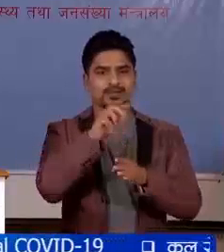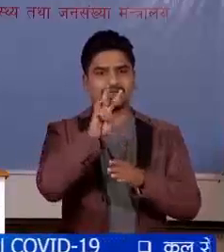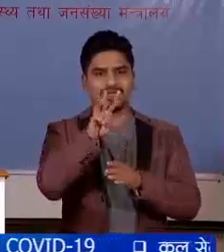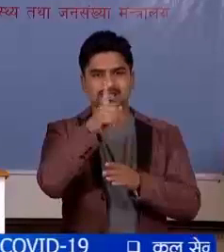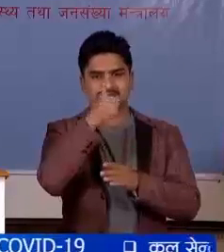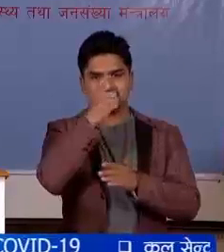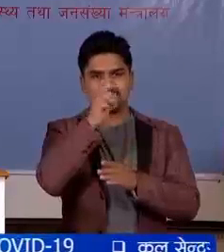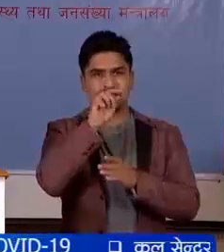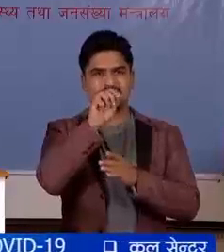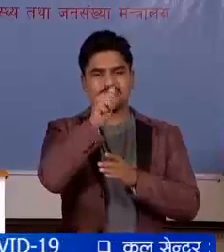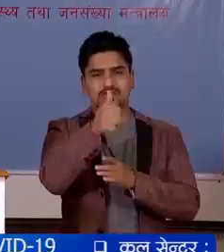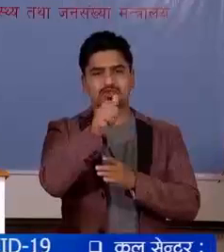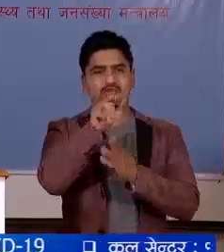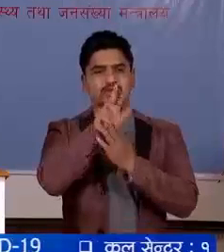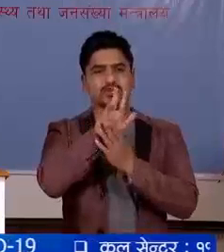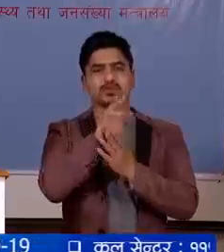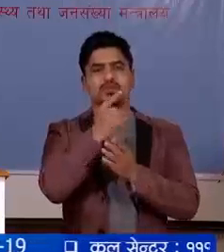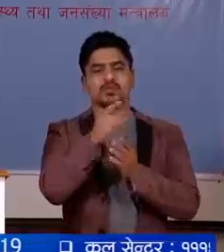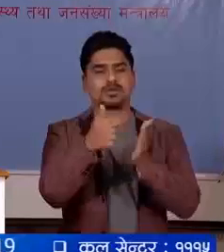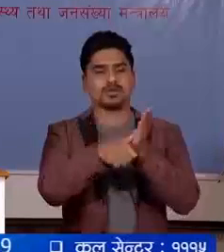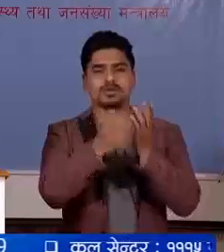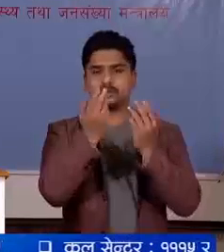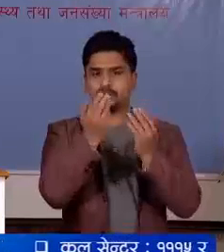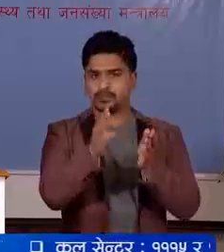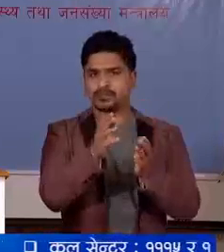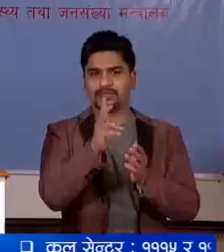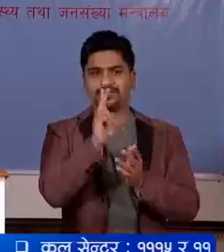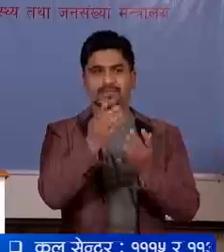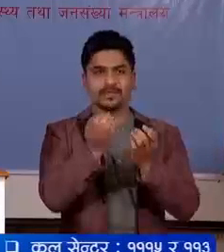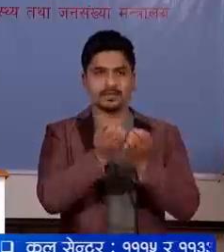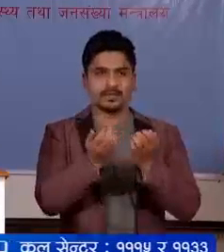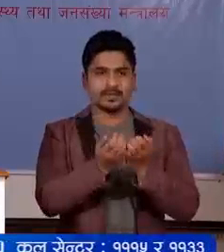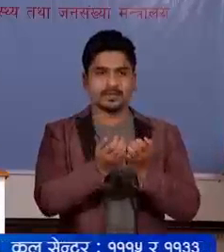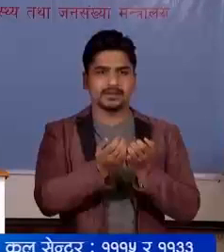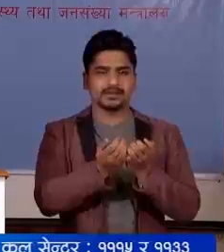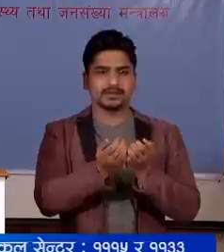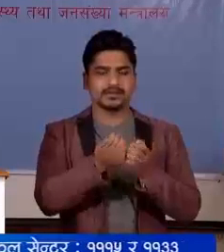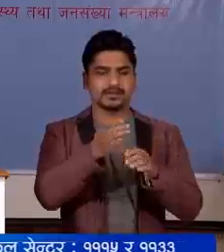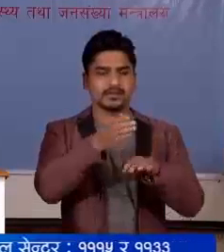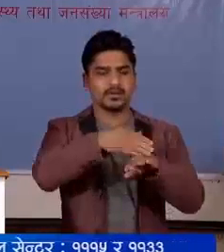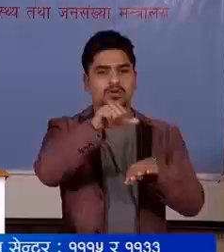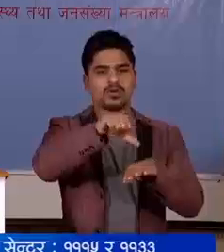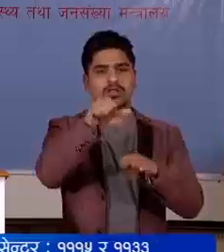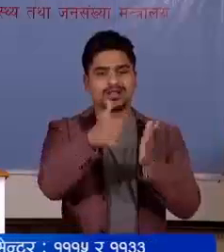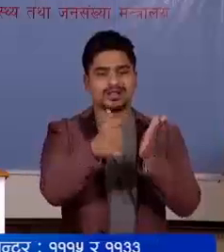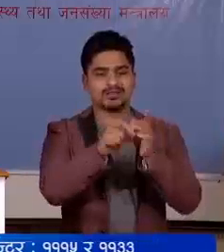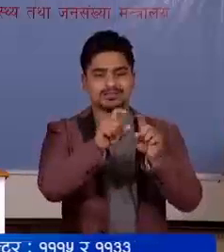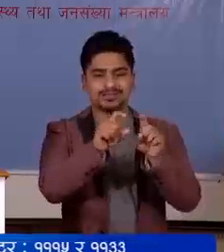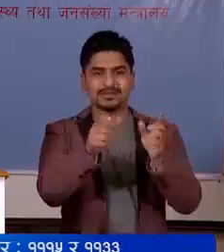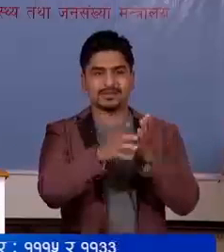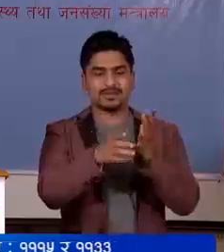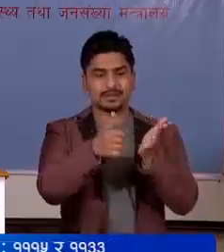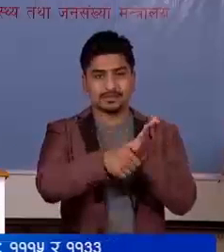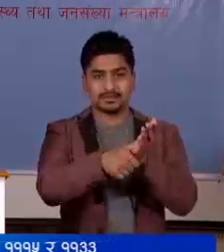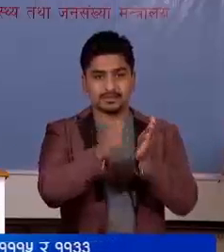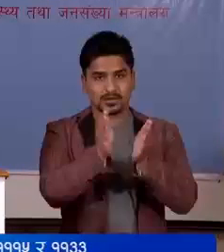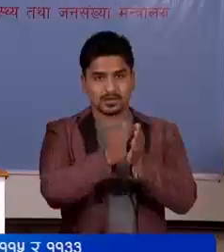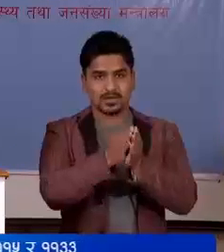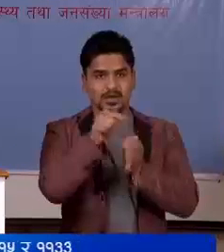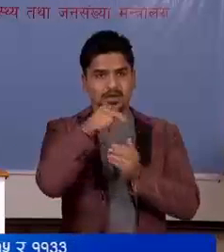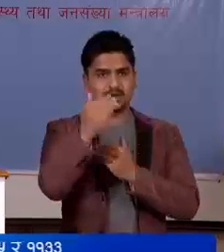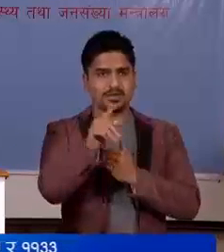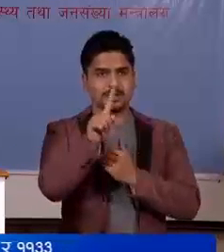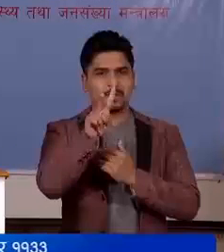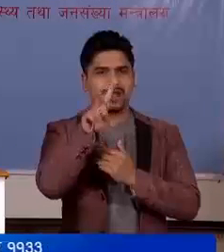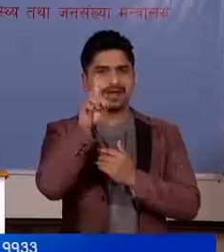तरी उटा परिक्षेन बाएकाशां तेसी गरी rapid diagnostic कीट बाट बाएको परिक्षेन जम्मा अईले